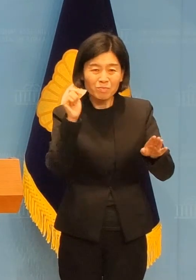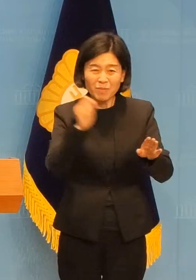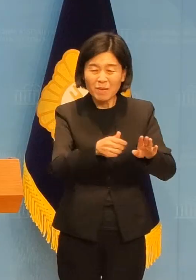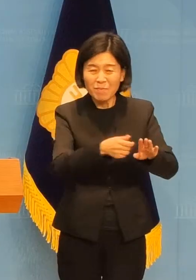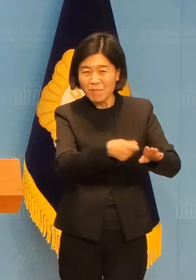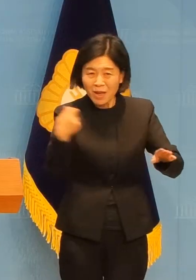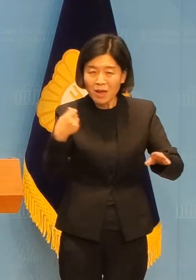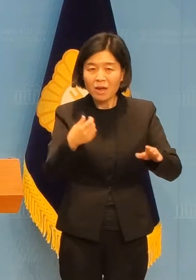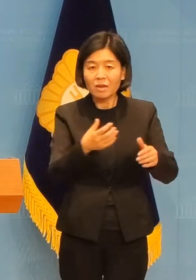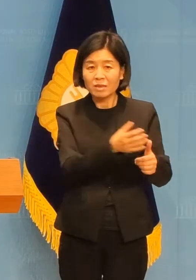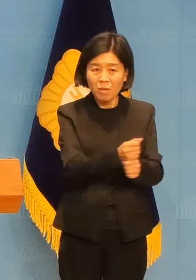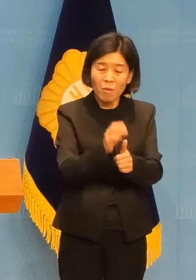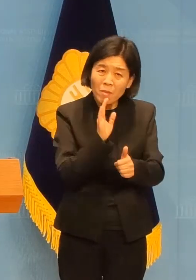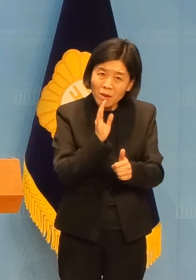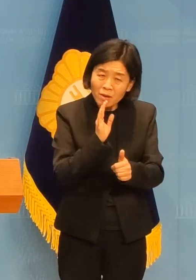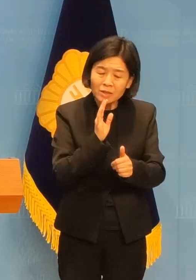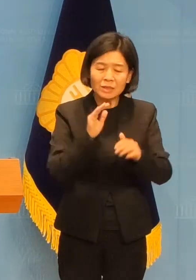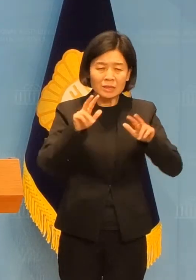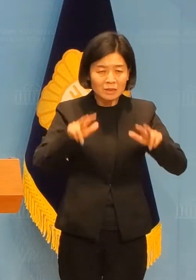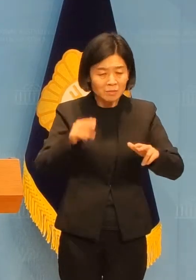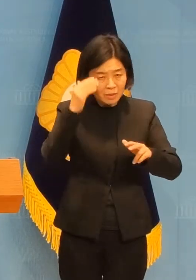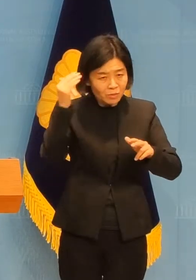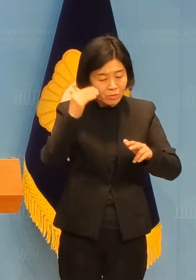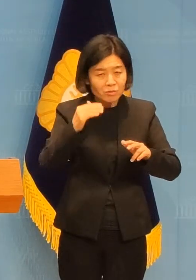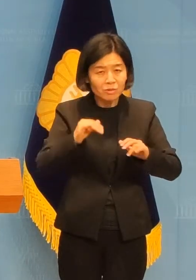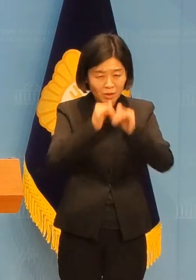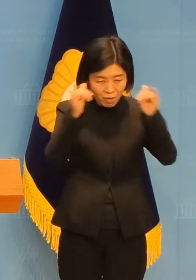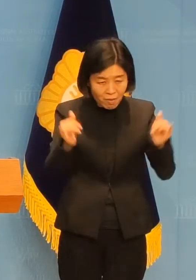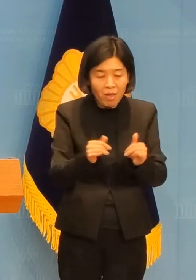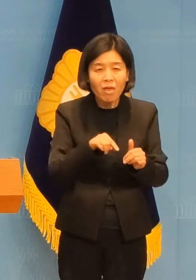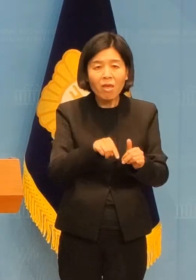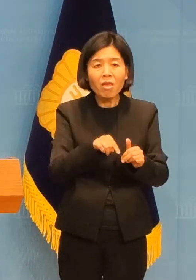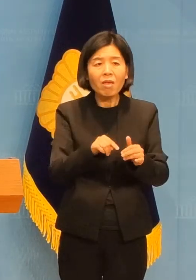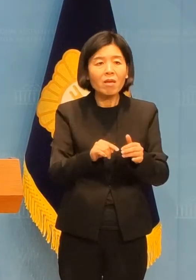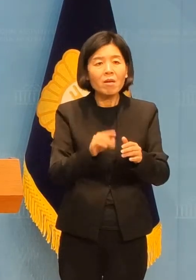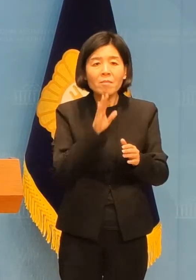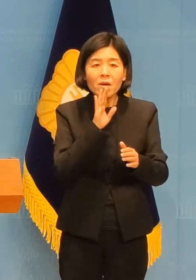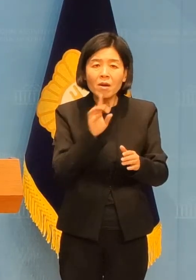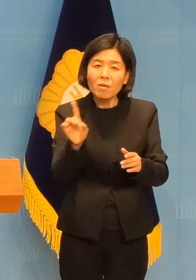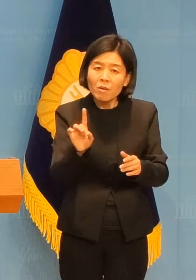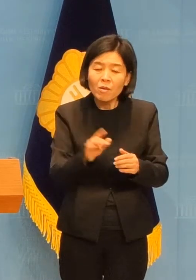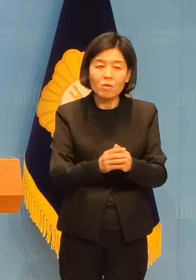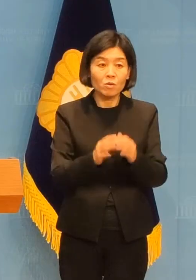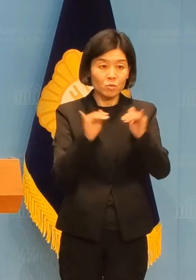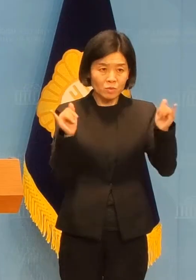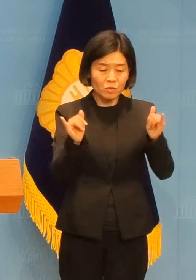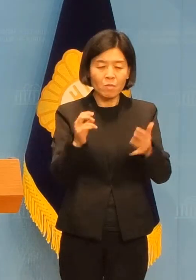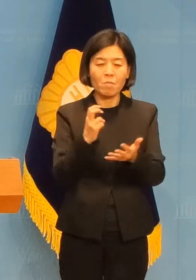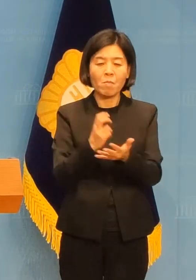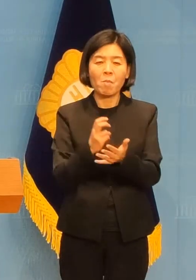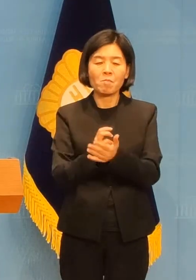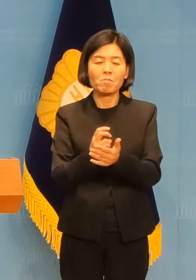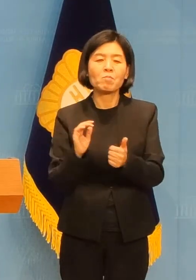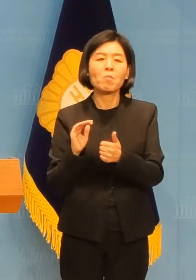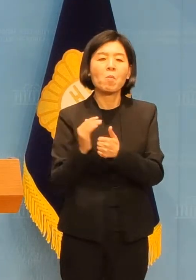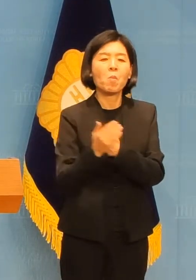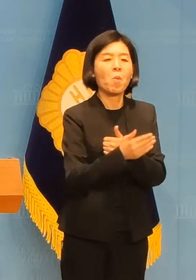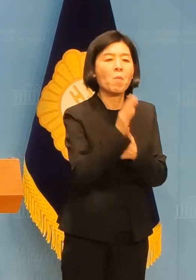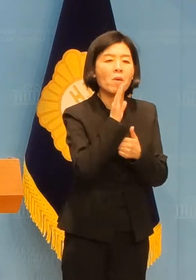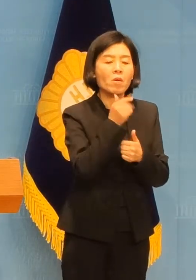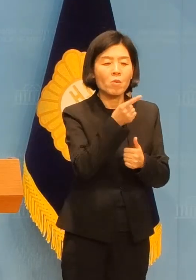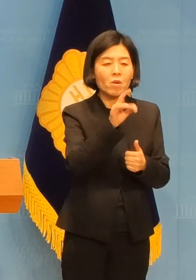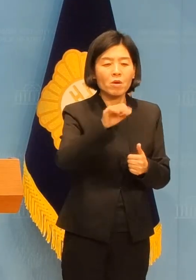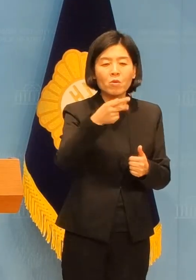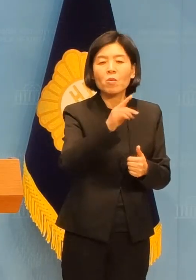문명 국가에서 일어나고 있는 일 맞습니까? 국민은 법의 보호를 받아야 합니다. 황교안도